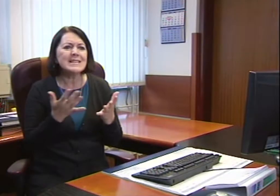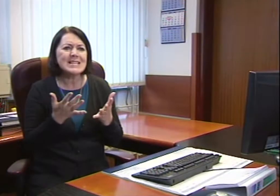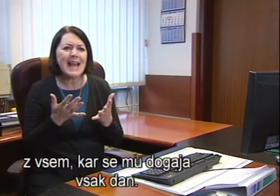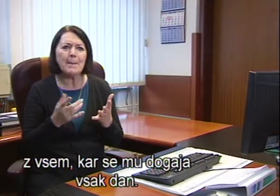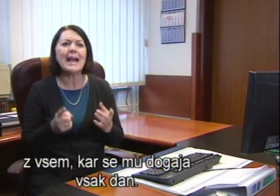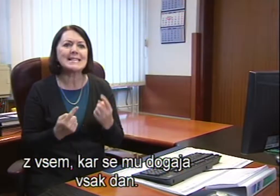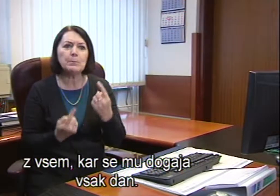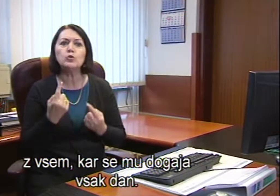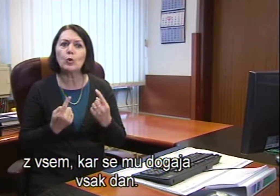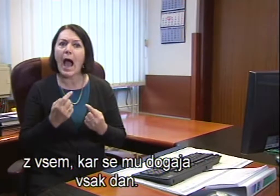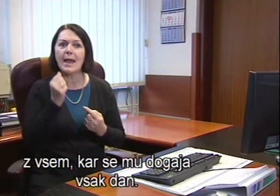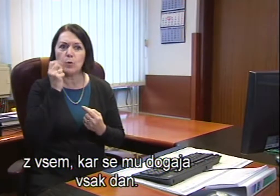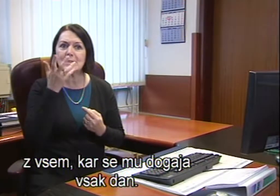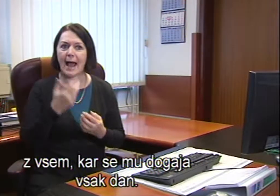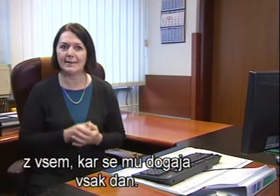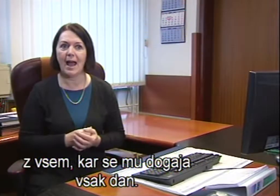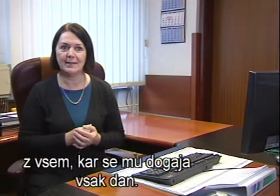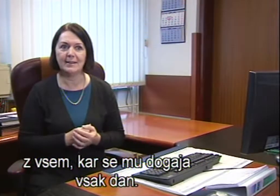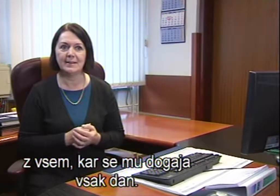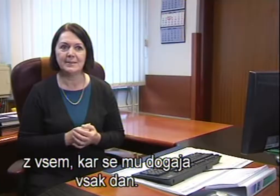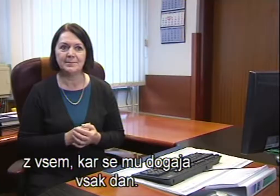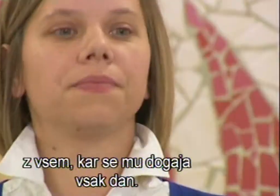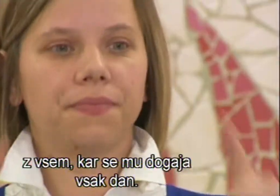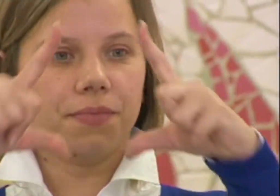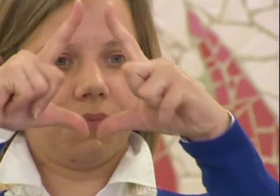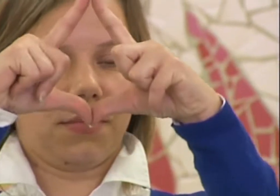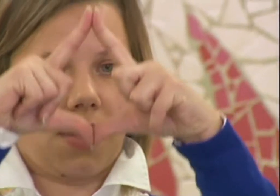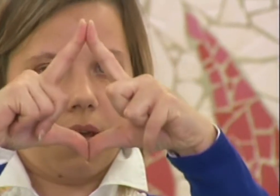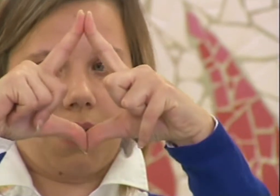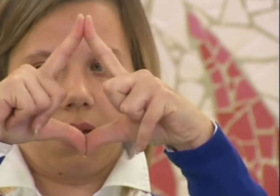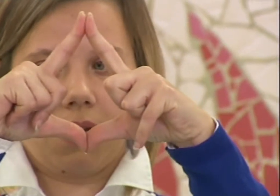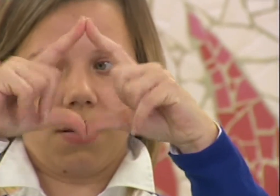zadovoljen z vsem, kar se mu dogaja vsak dan.